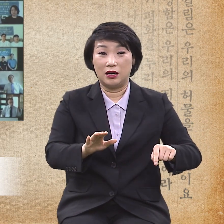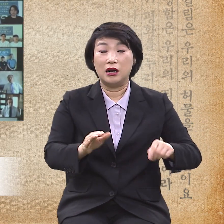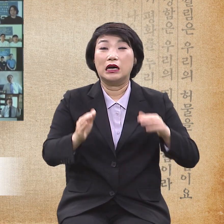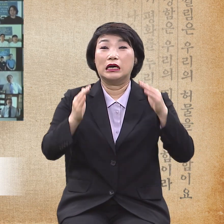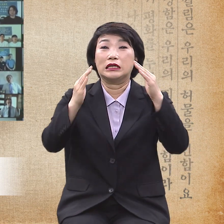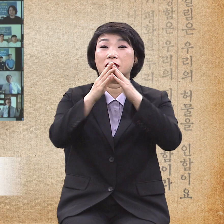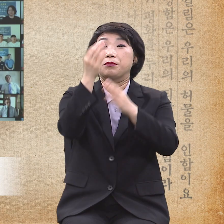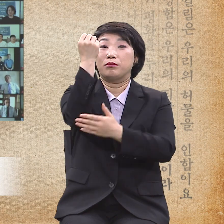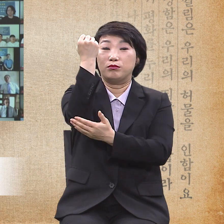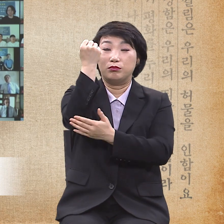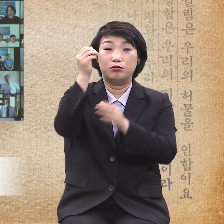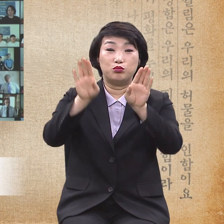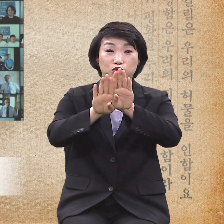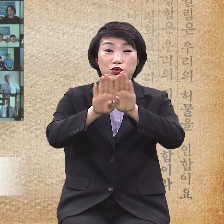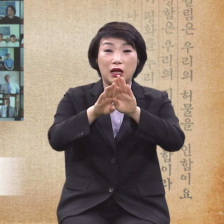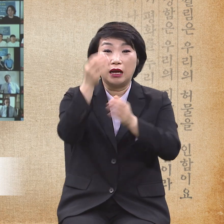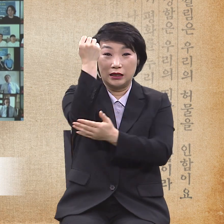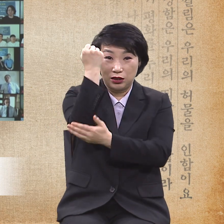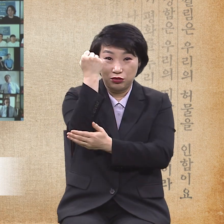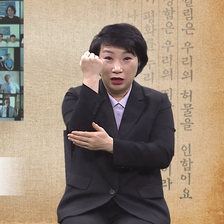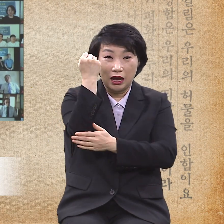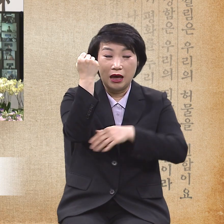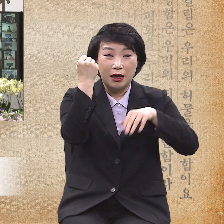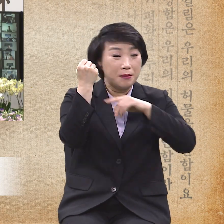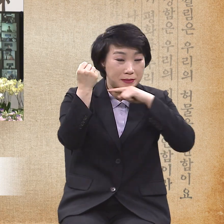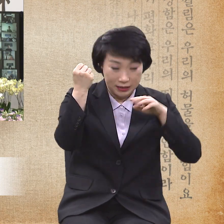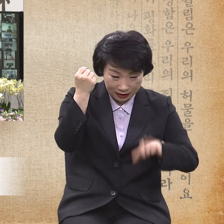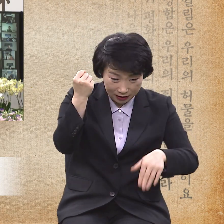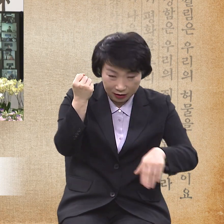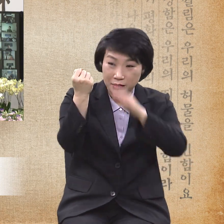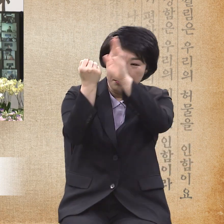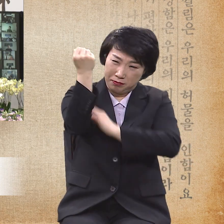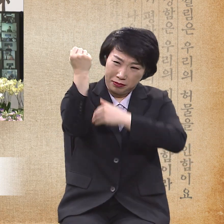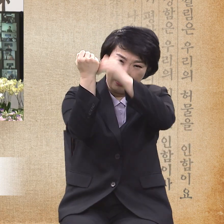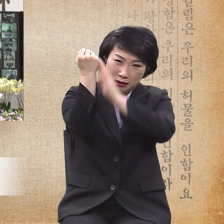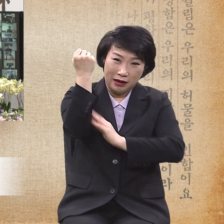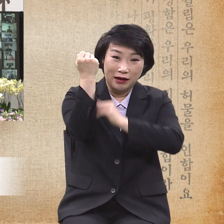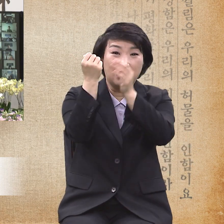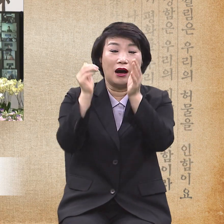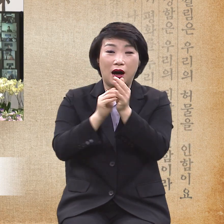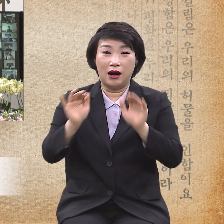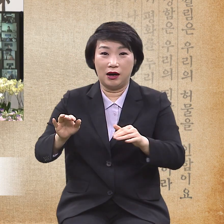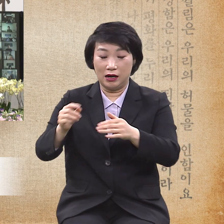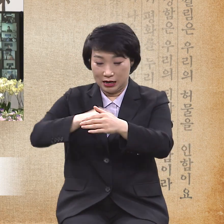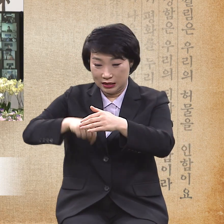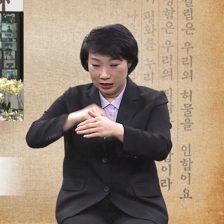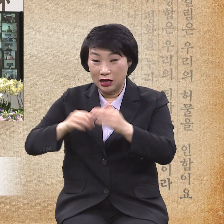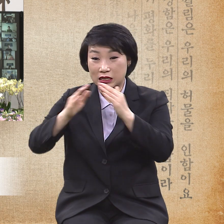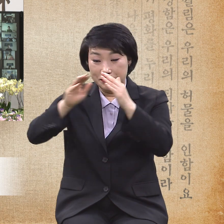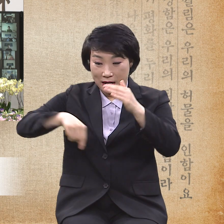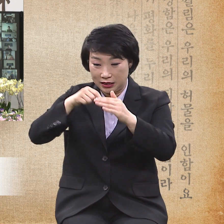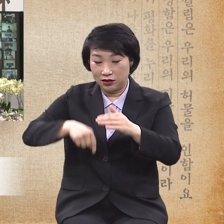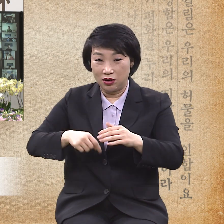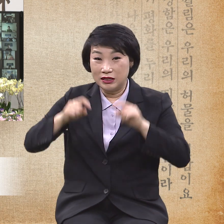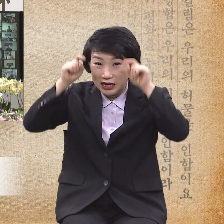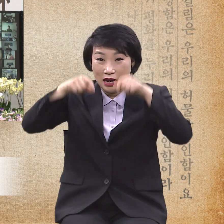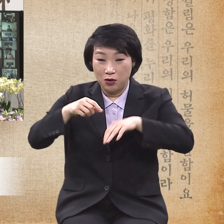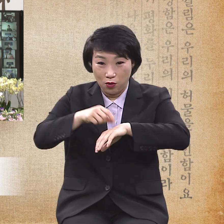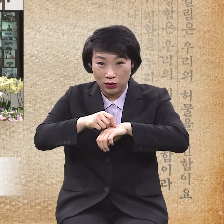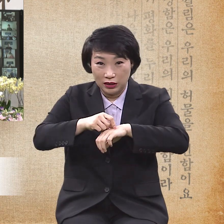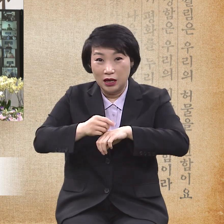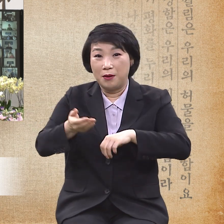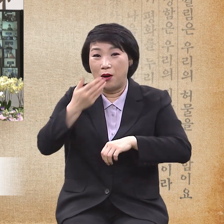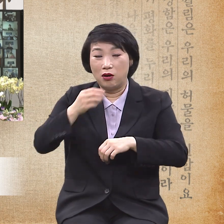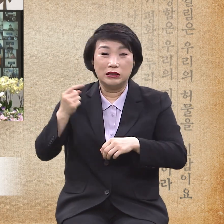문 앞 문설주에 다 바르고 안에서는 양고기를 먹고 쓴나물을